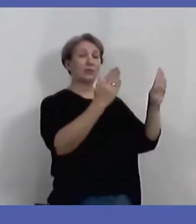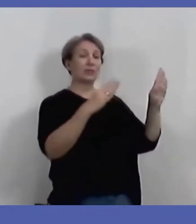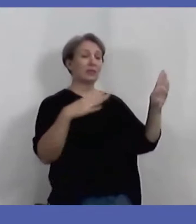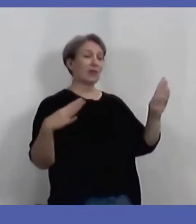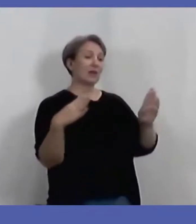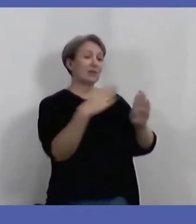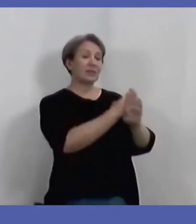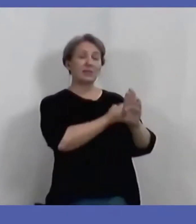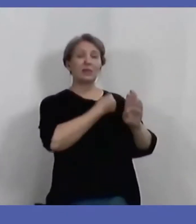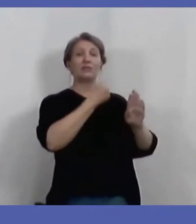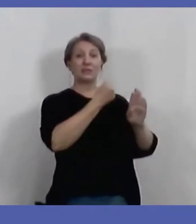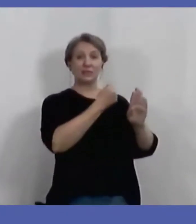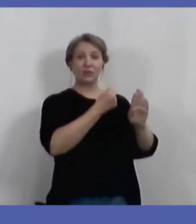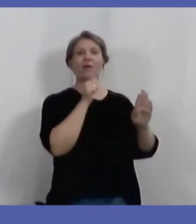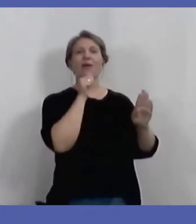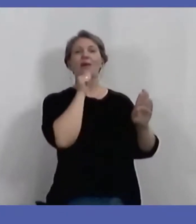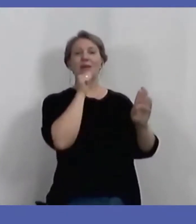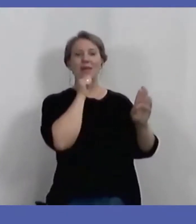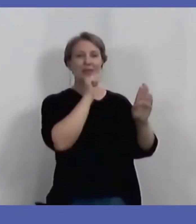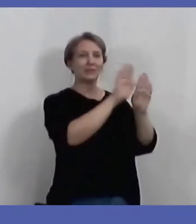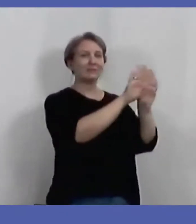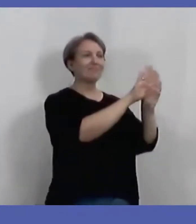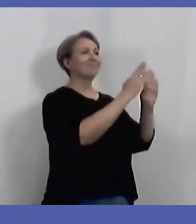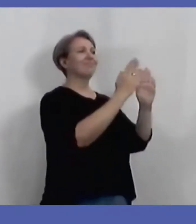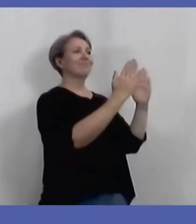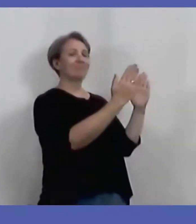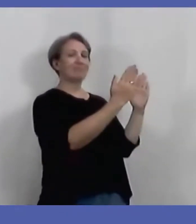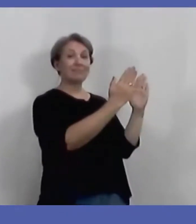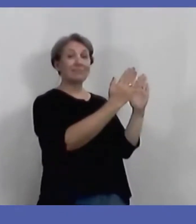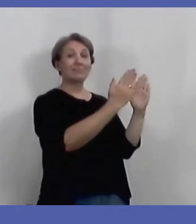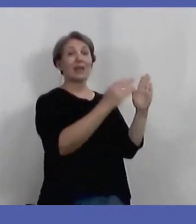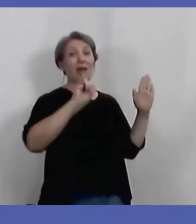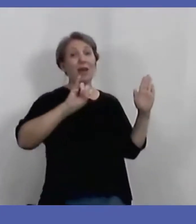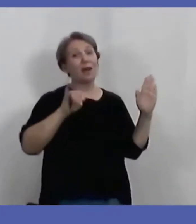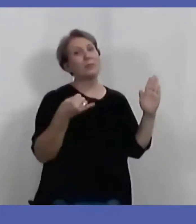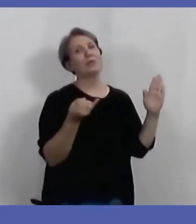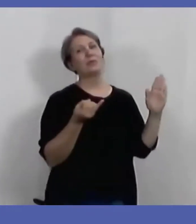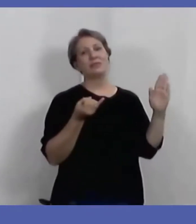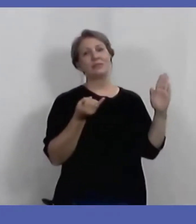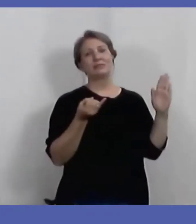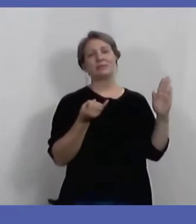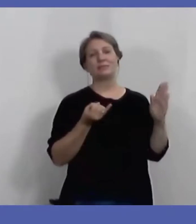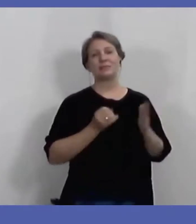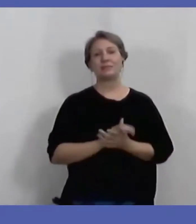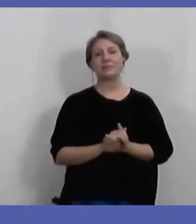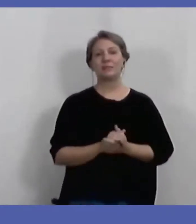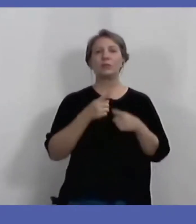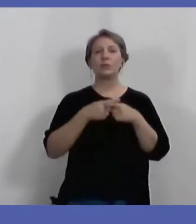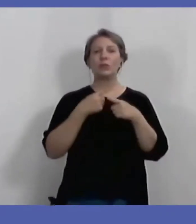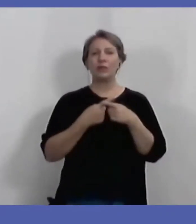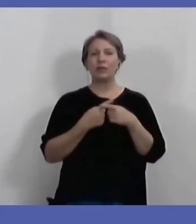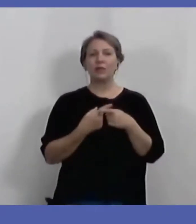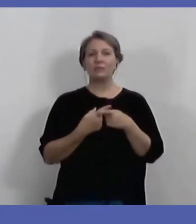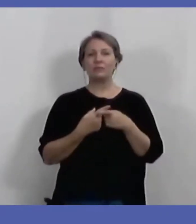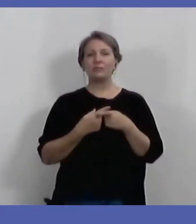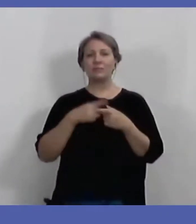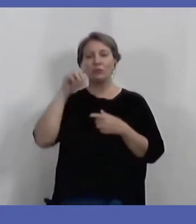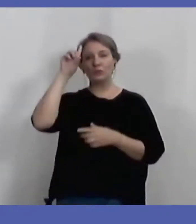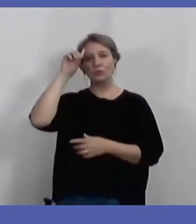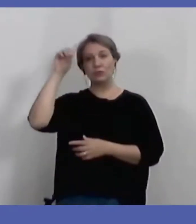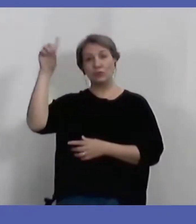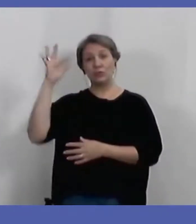está aberta. Temos que aproveitar isso, porque vai chegar um dia que essa porta